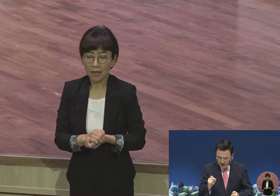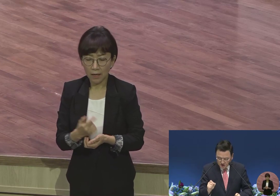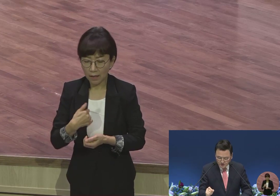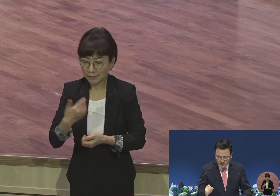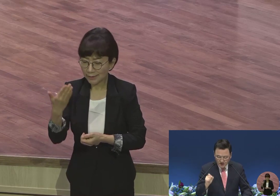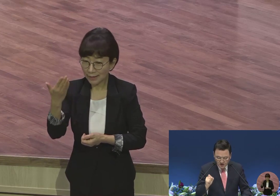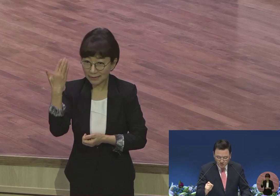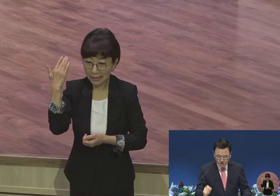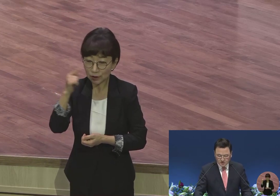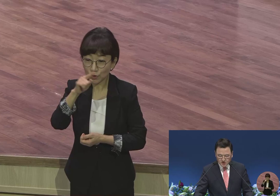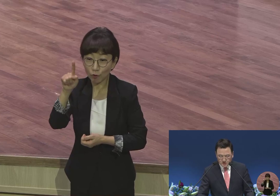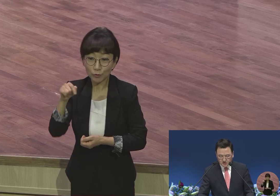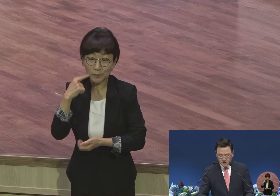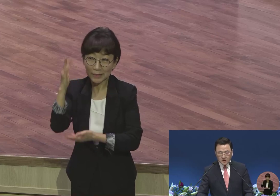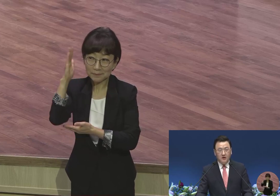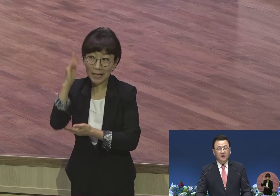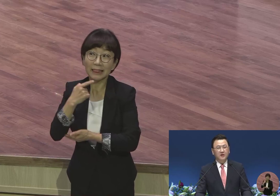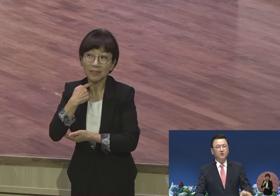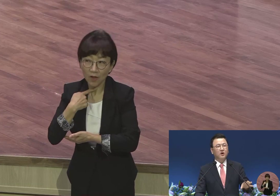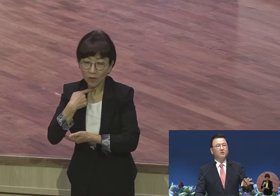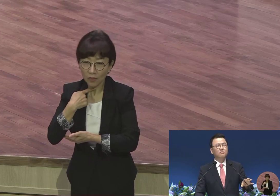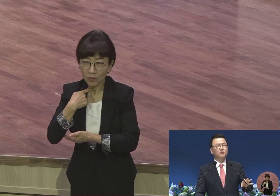특이한 점이 하나 있습니다. 그게 뭐냐면